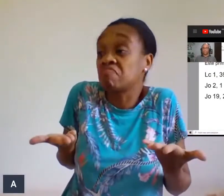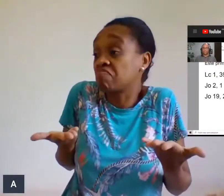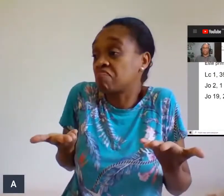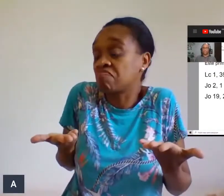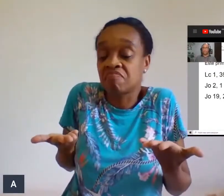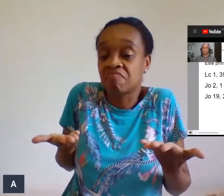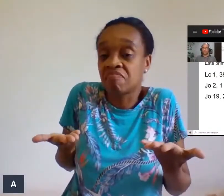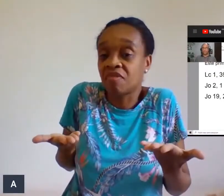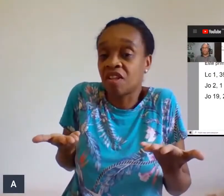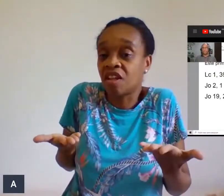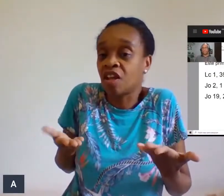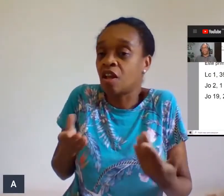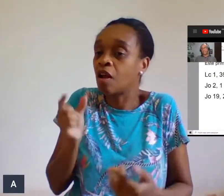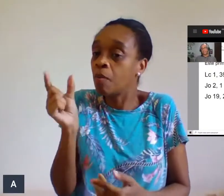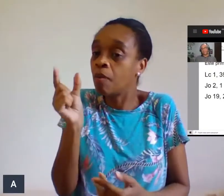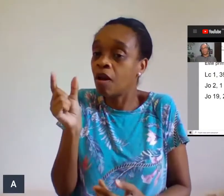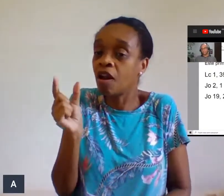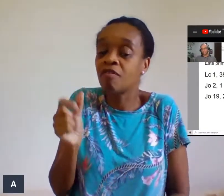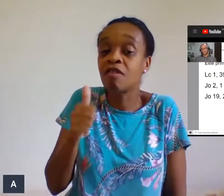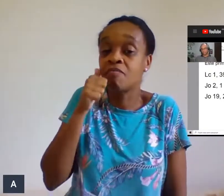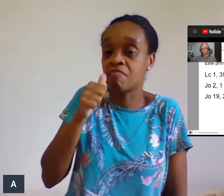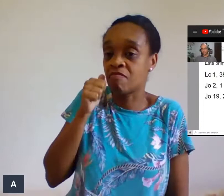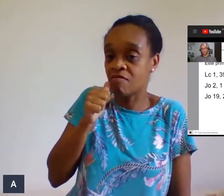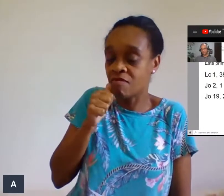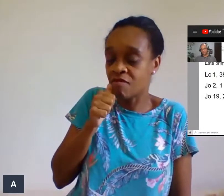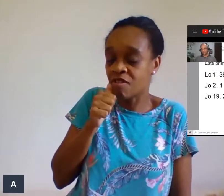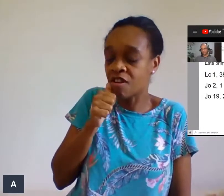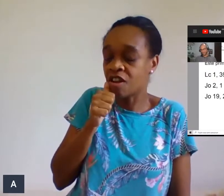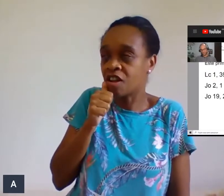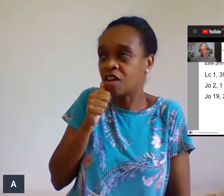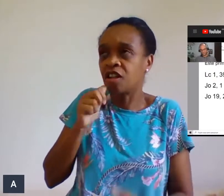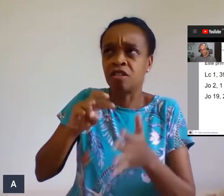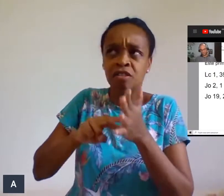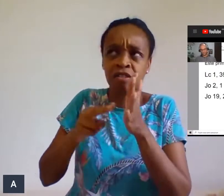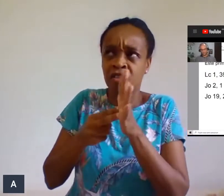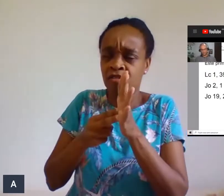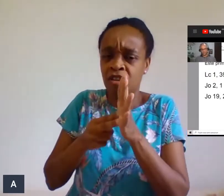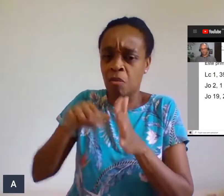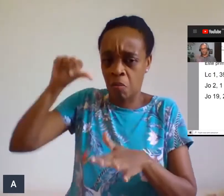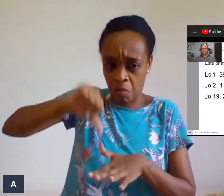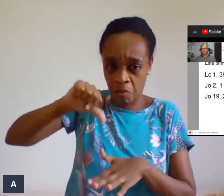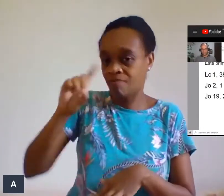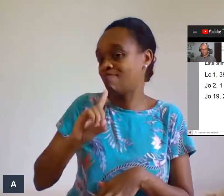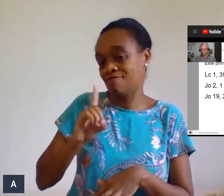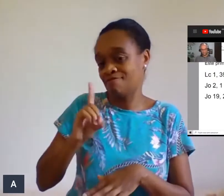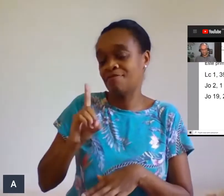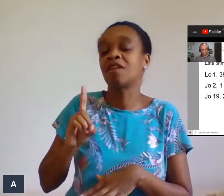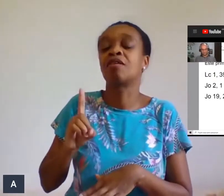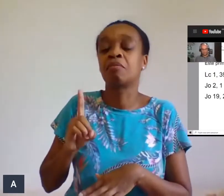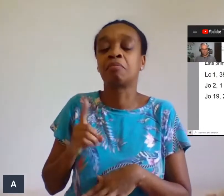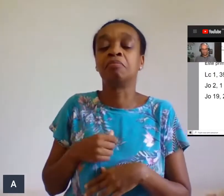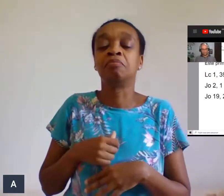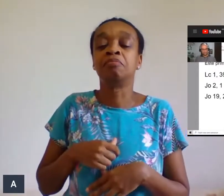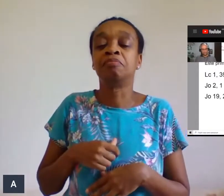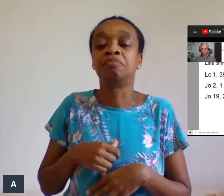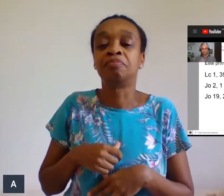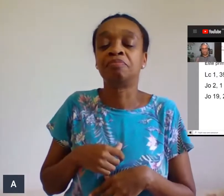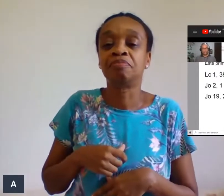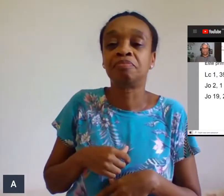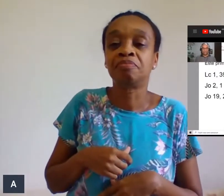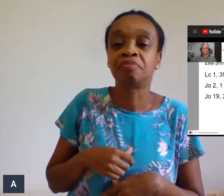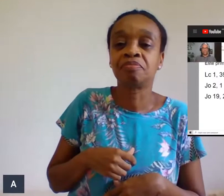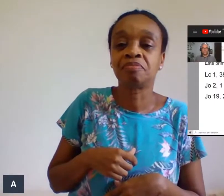um jeito que se chamava naquela época de Jesus, não é um termo pejorativo, absolutamente, né?